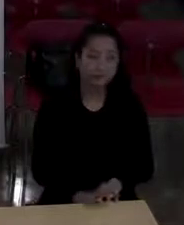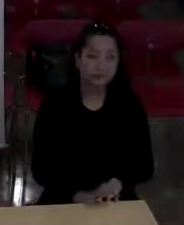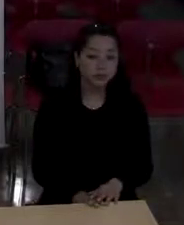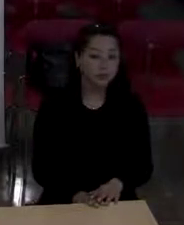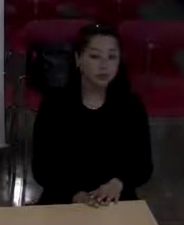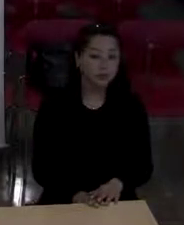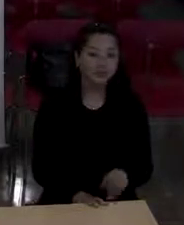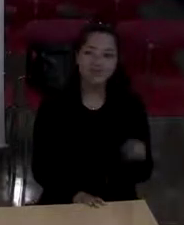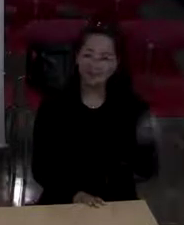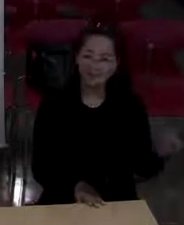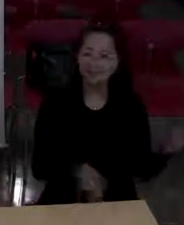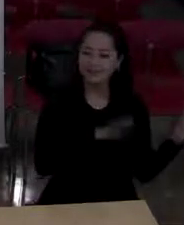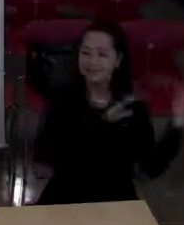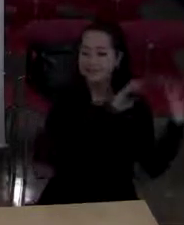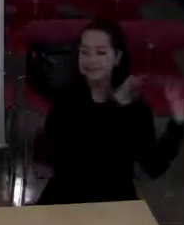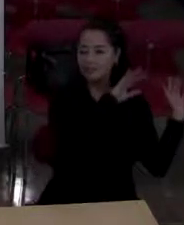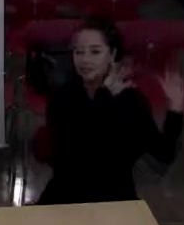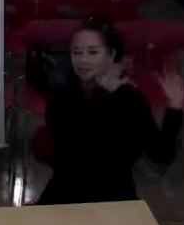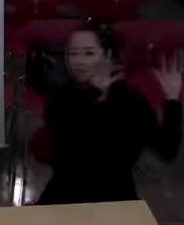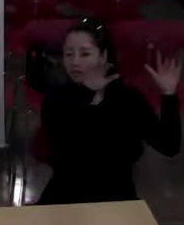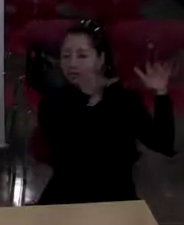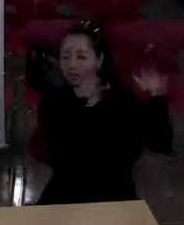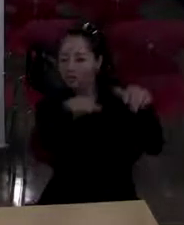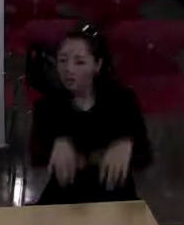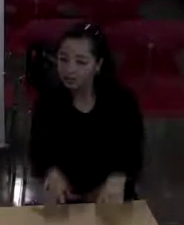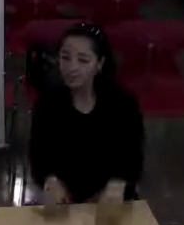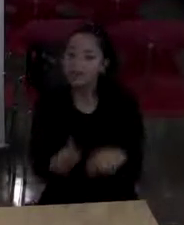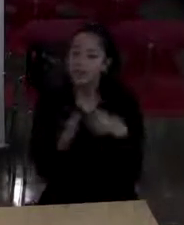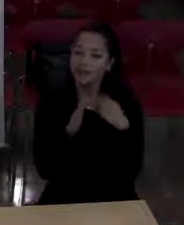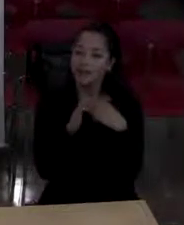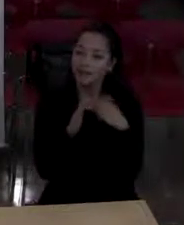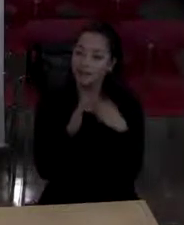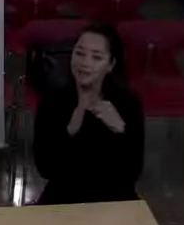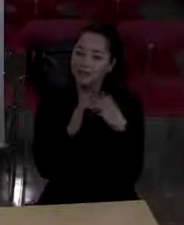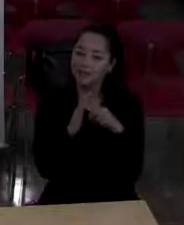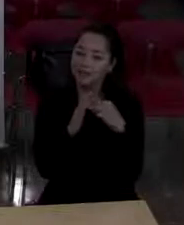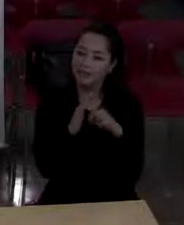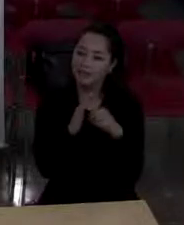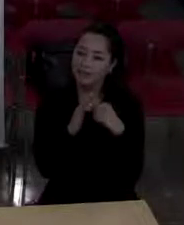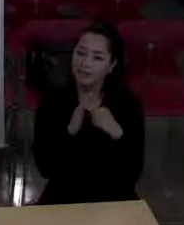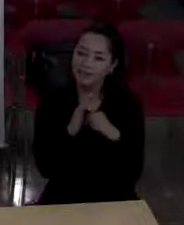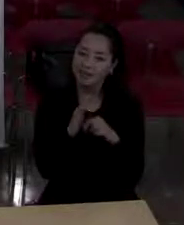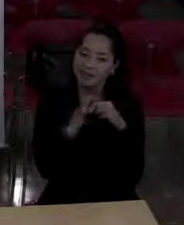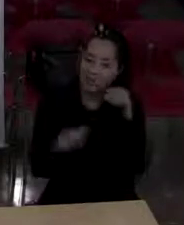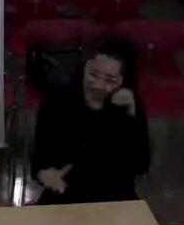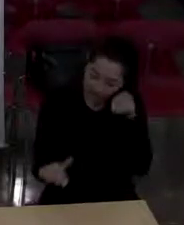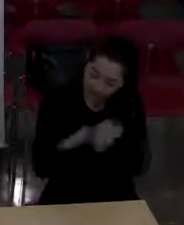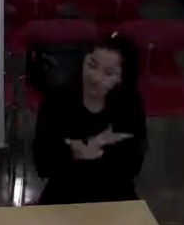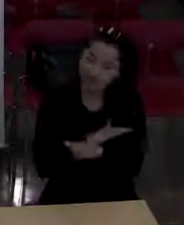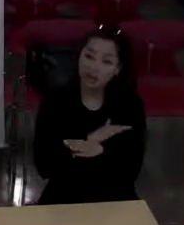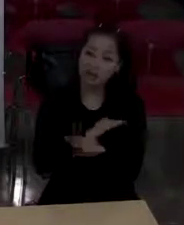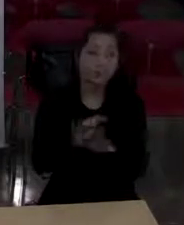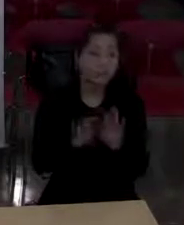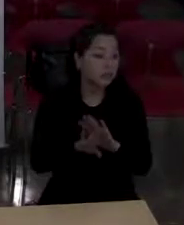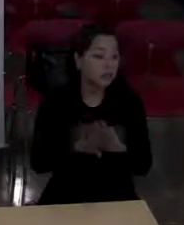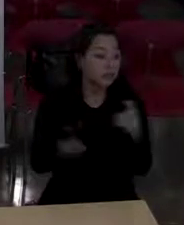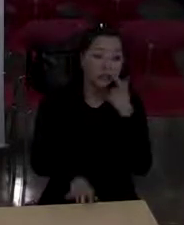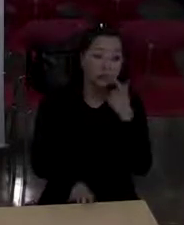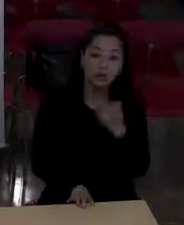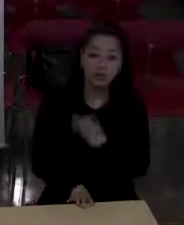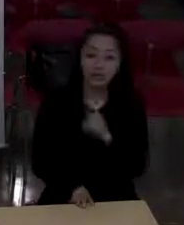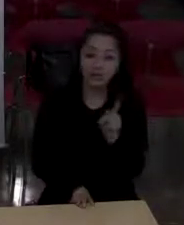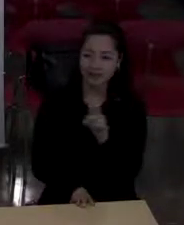padres los llevan al jardín y este lenguaje se supone que no va a estar solamente potenciado por las familias, sino